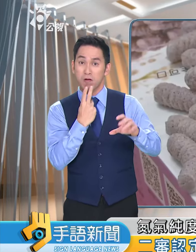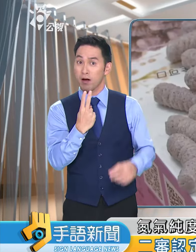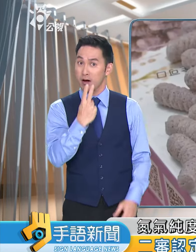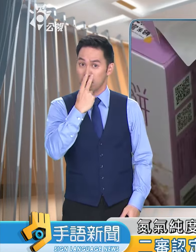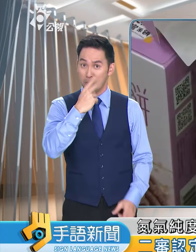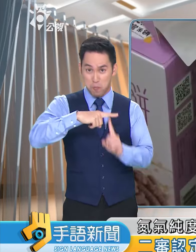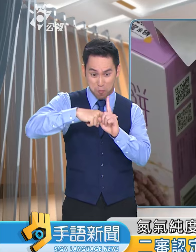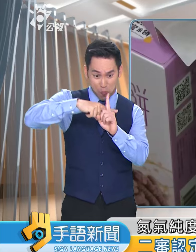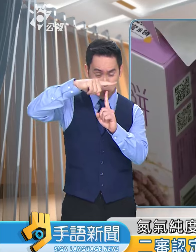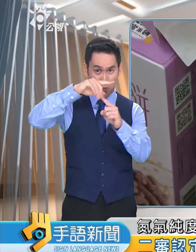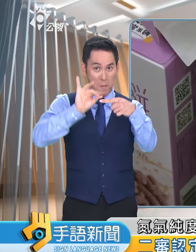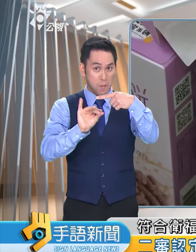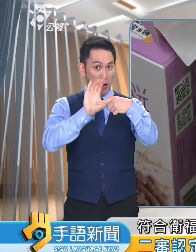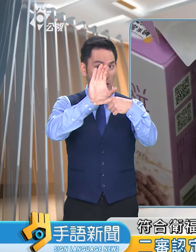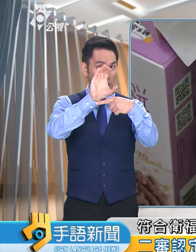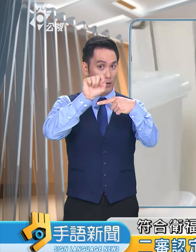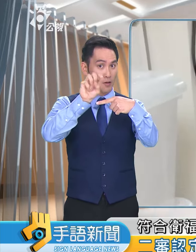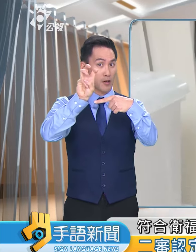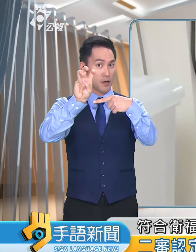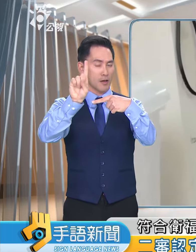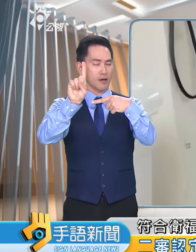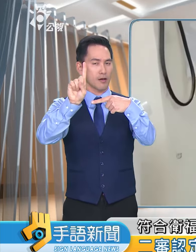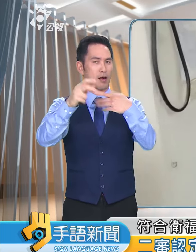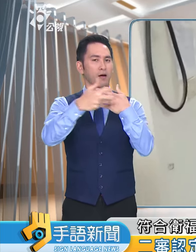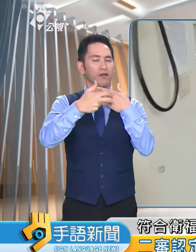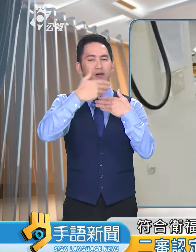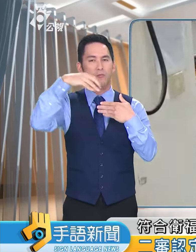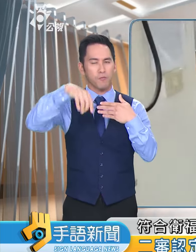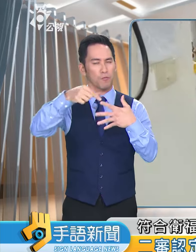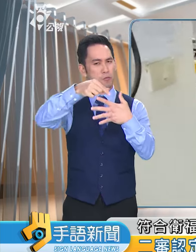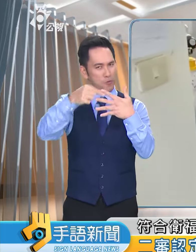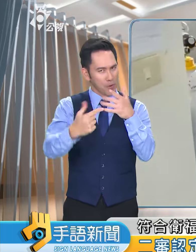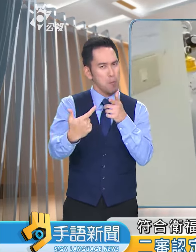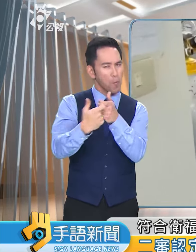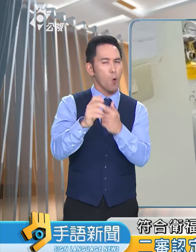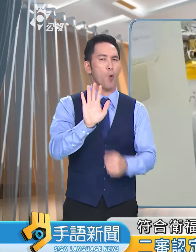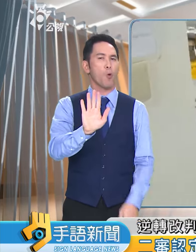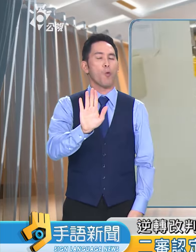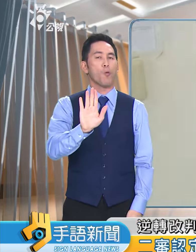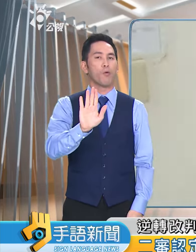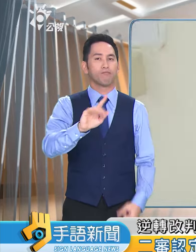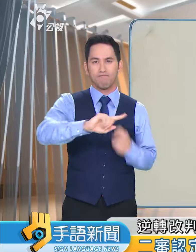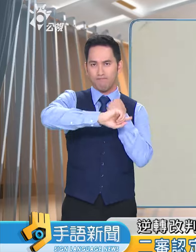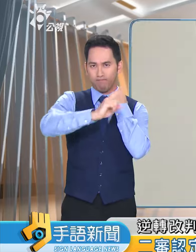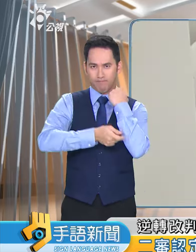99.31%，符合卫福部标准等理由，逆转改判免赔。